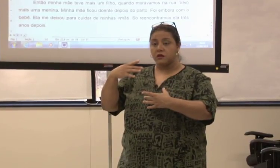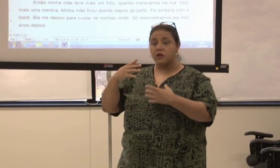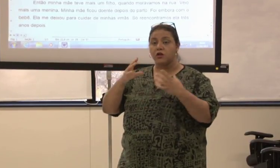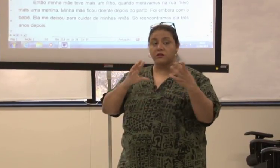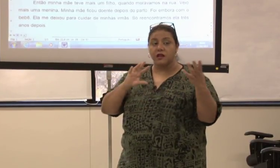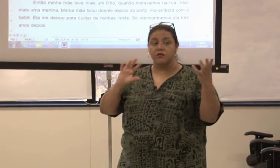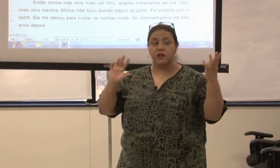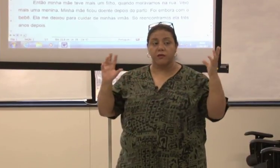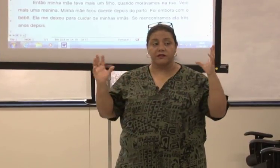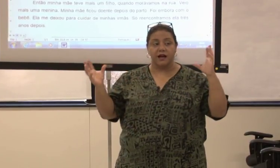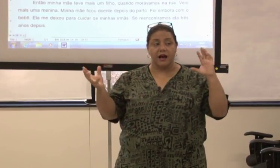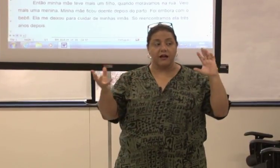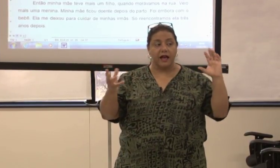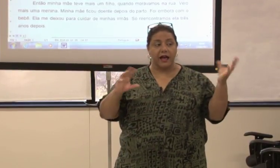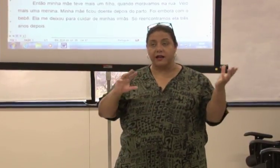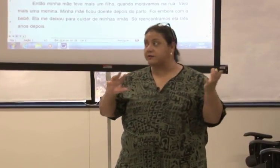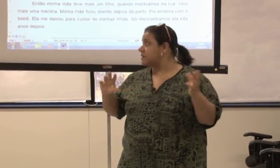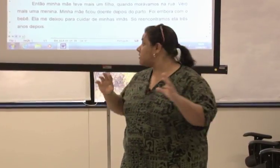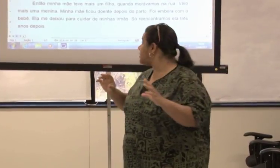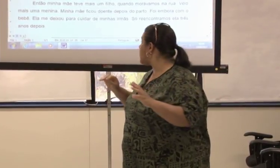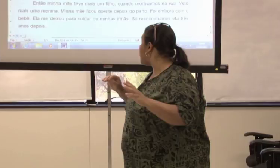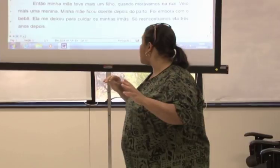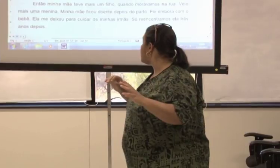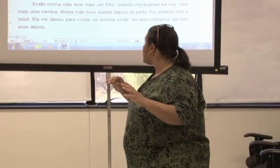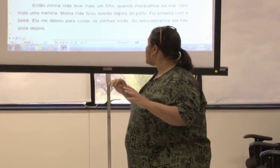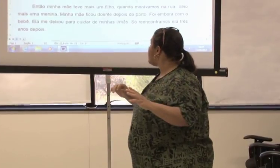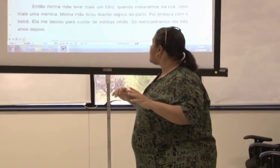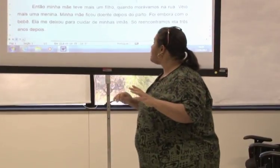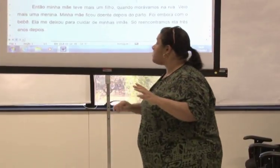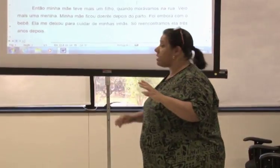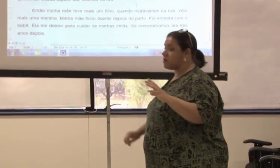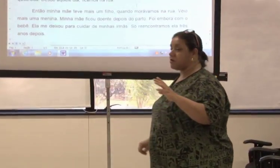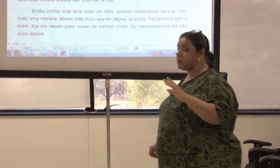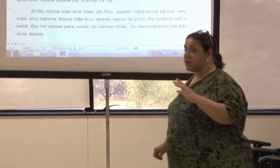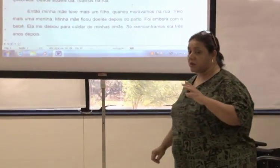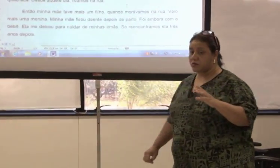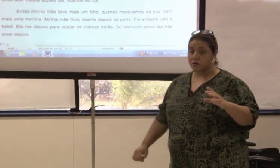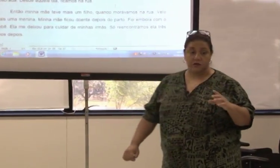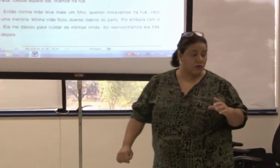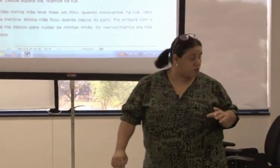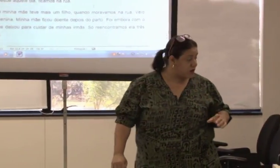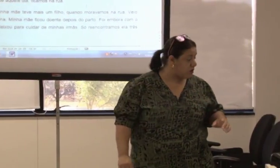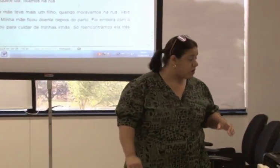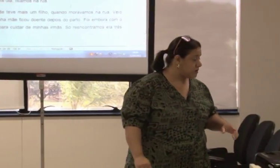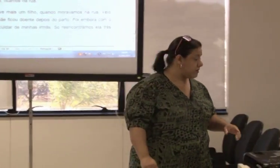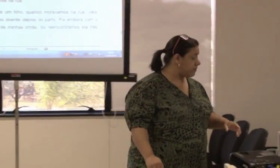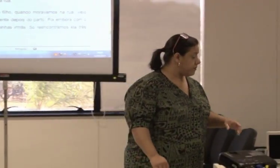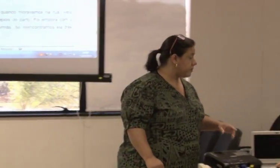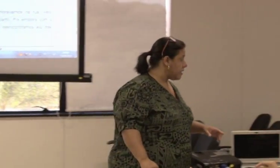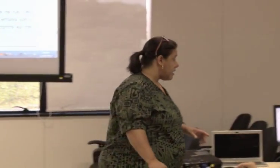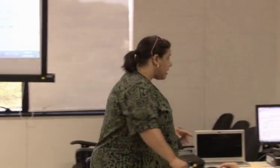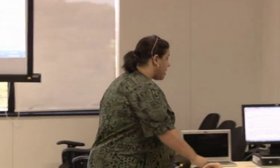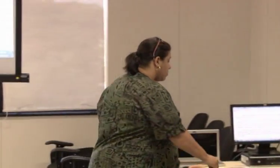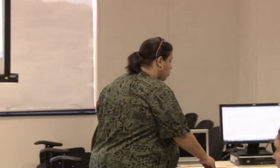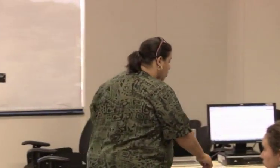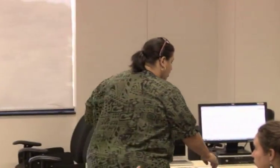Então, nós temos que pensar esse trabalho dos primeiros textos. Segunda coisa, tudo que